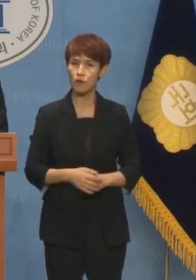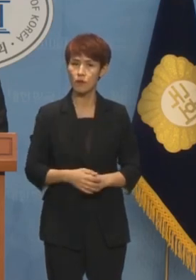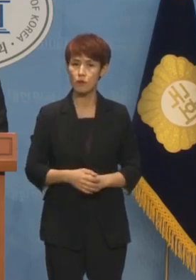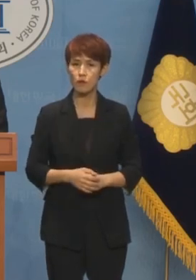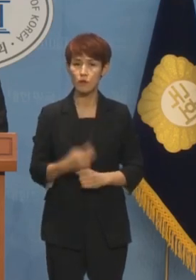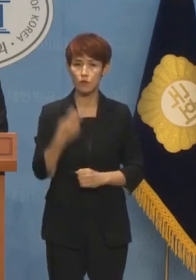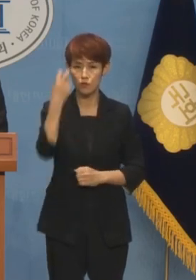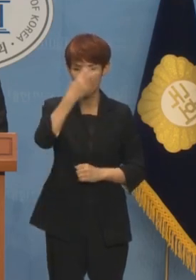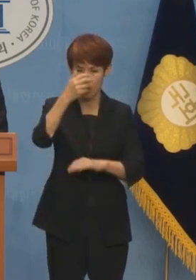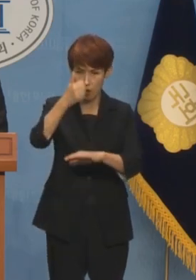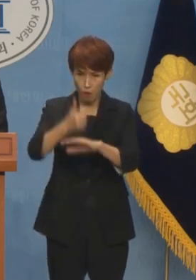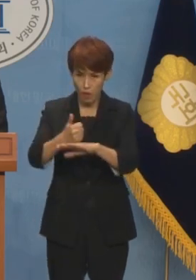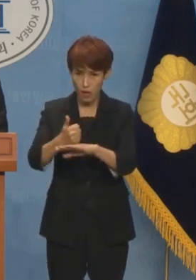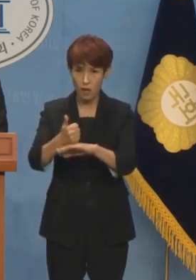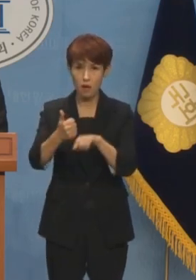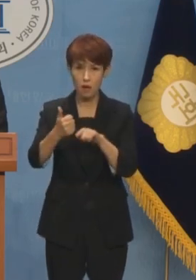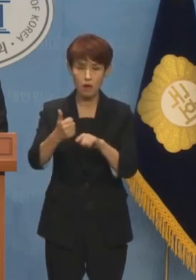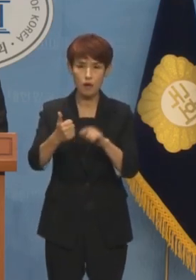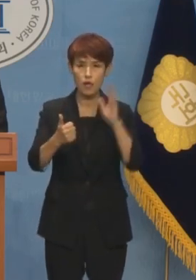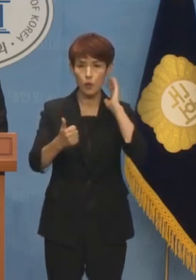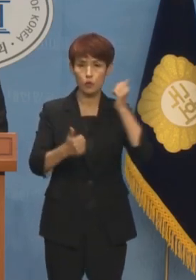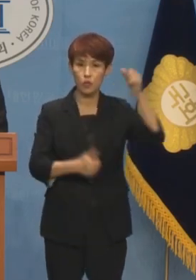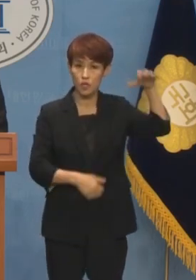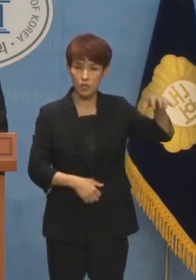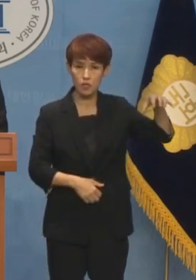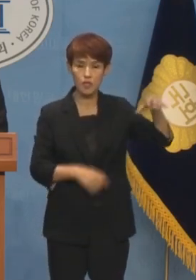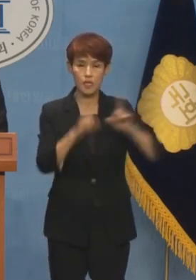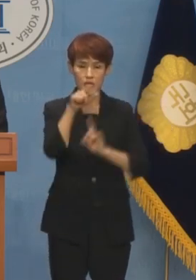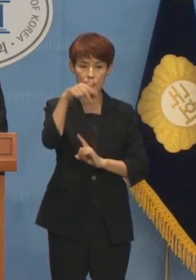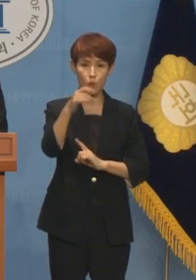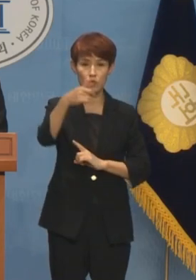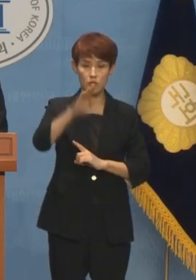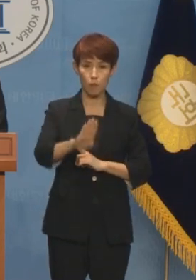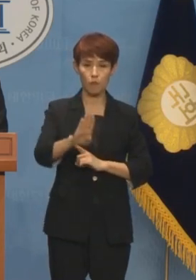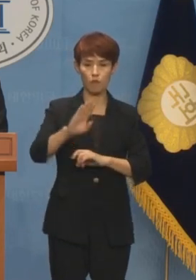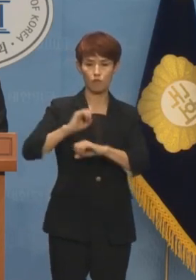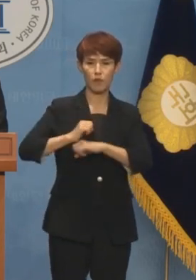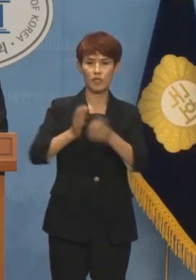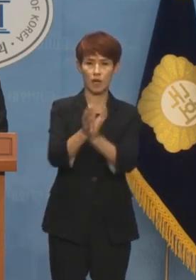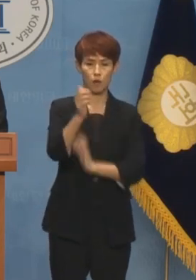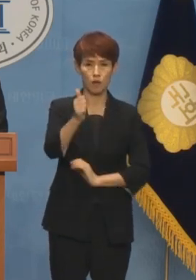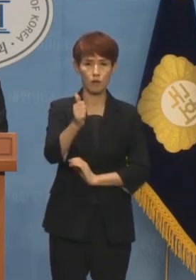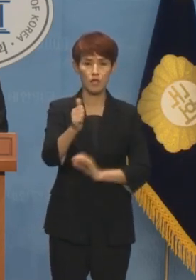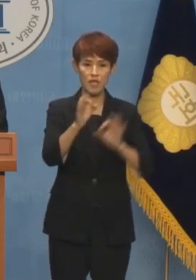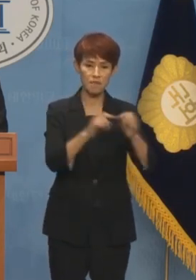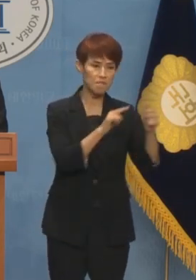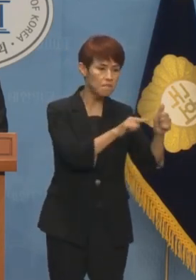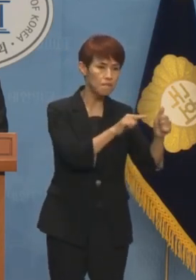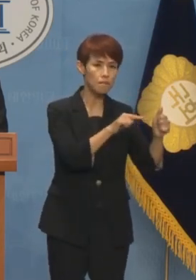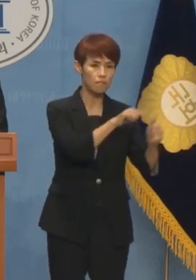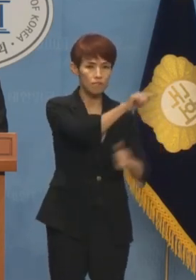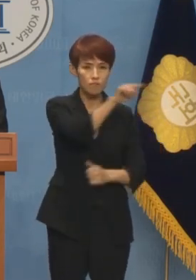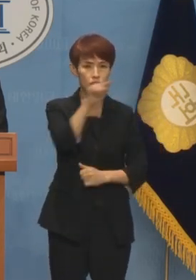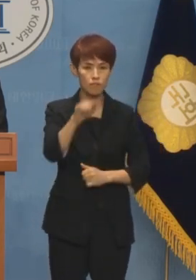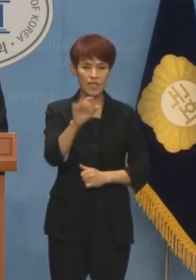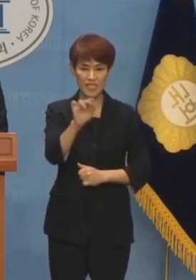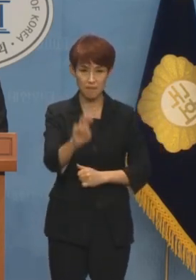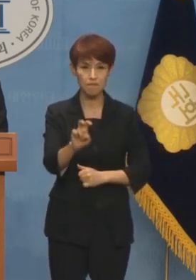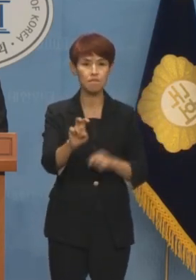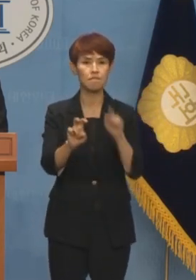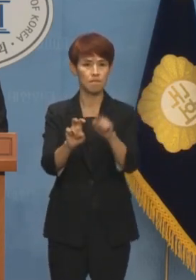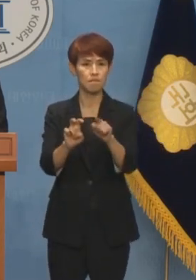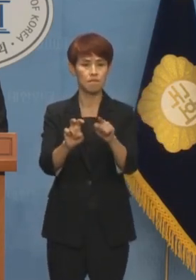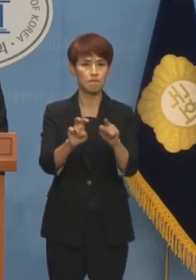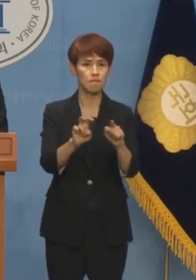수사 결과를 둘러싸고 대통령실과 이종섭 국방부 장관, 김계환 사령관, 임성근